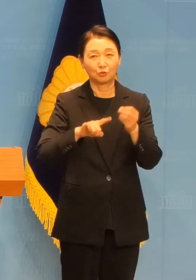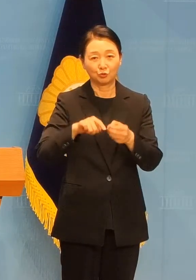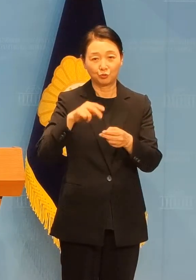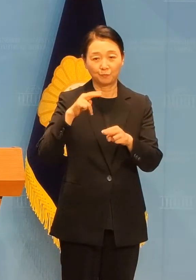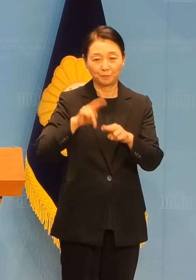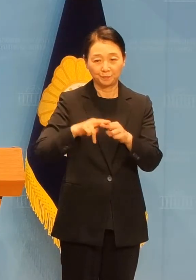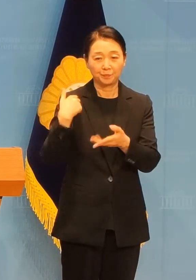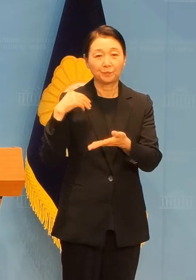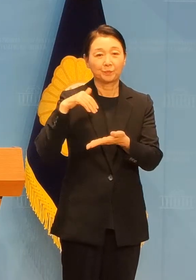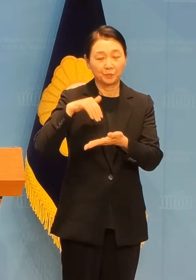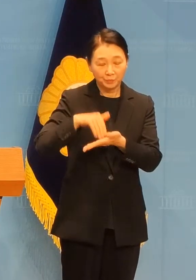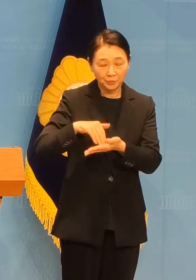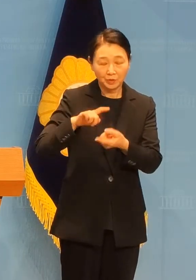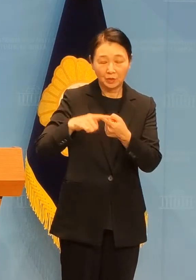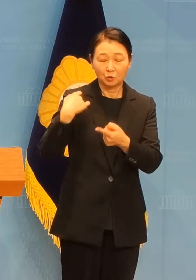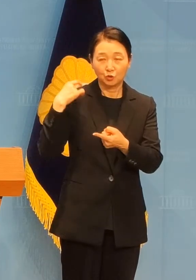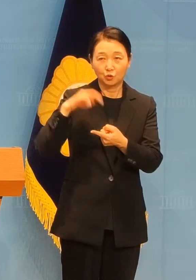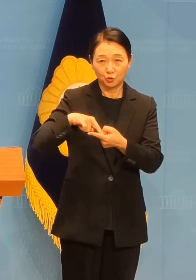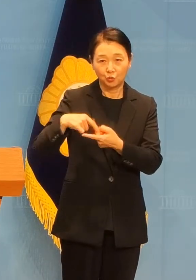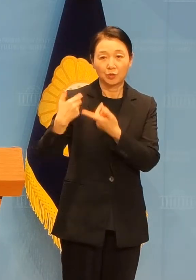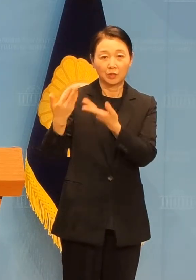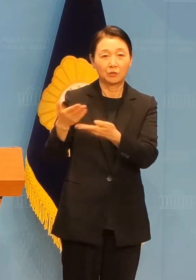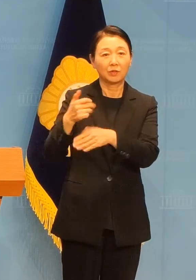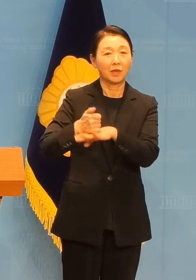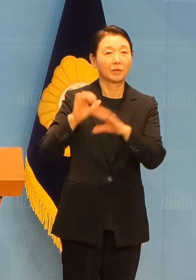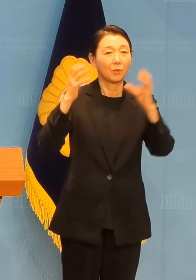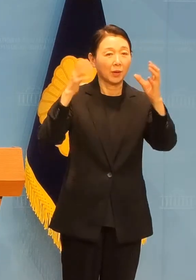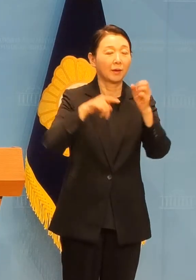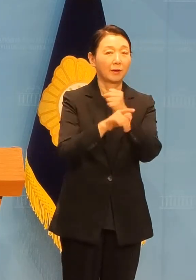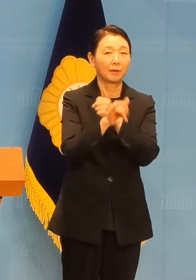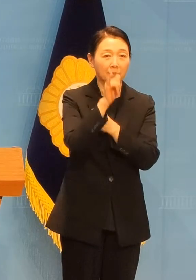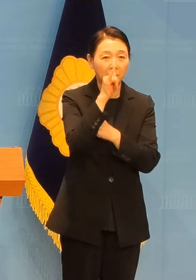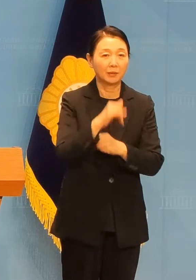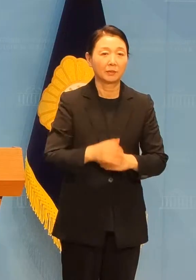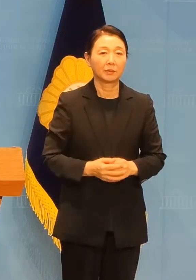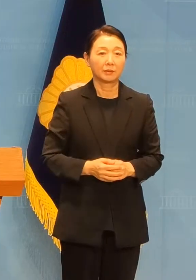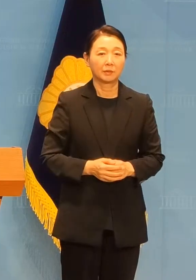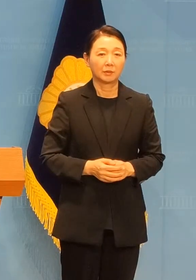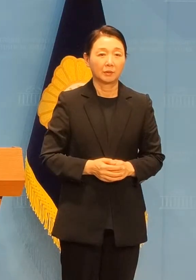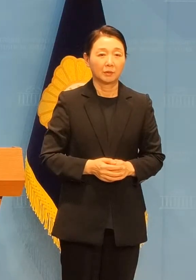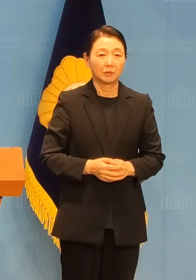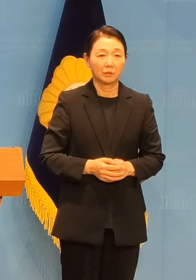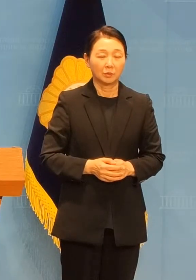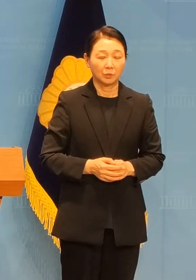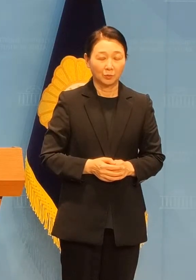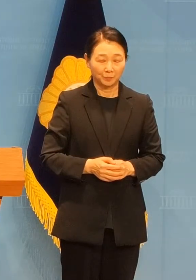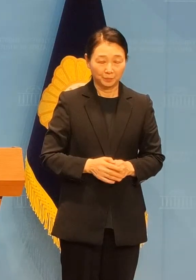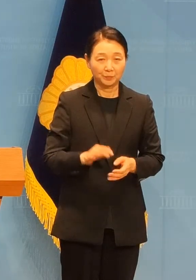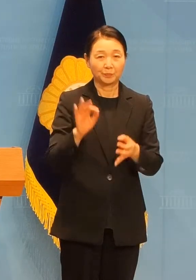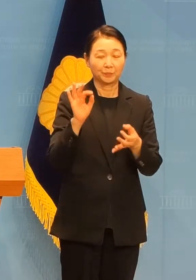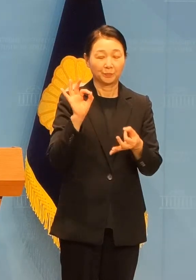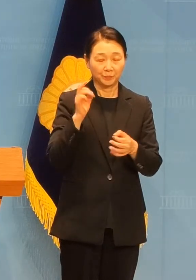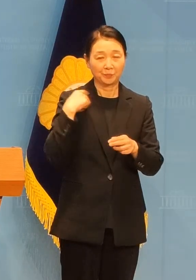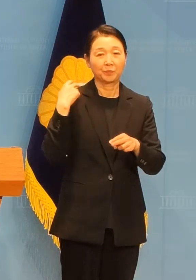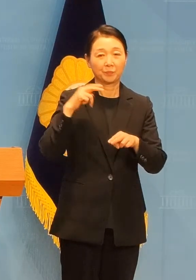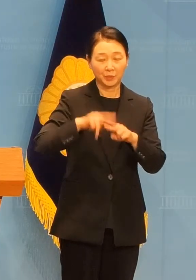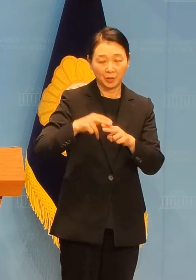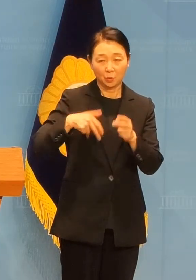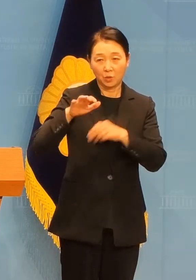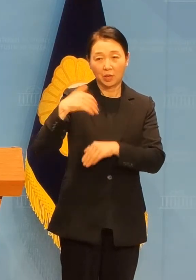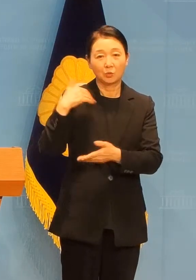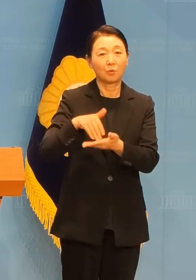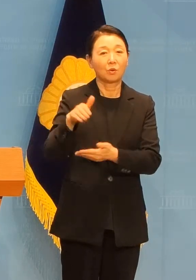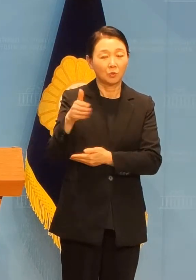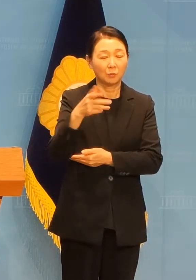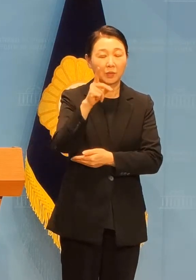기증한 결정에 대해서 환영의 뜻을 밝힙니다. 아울러 석사자상을 고향에 돌려줘야 한다고 했던